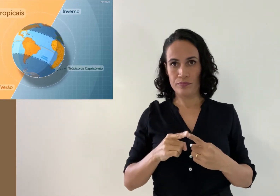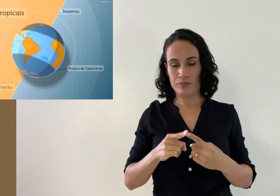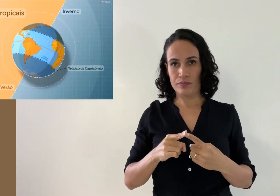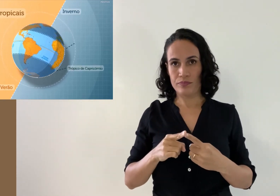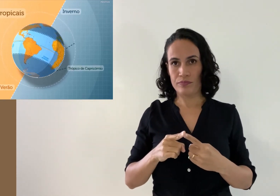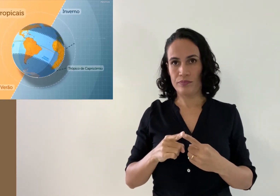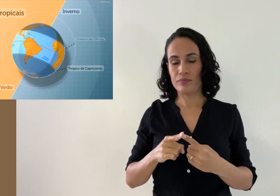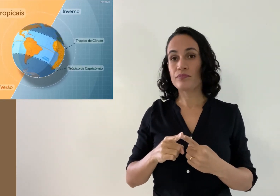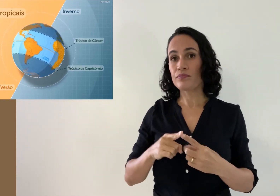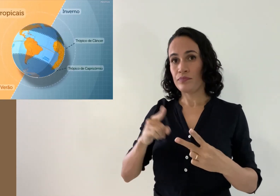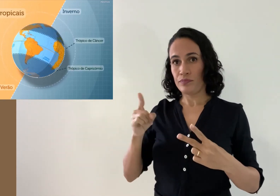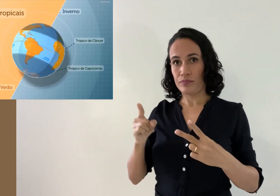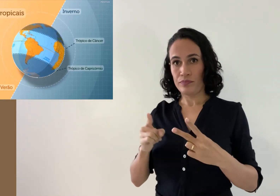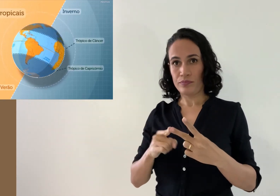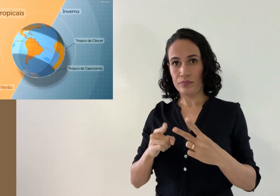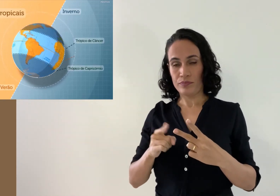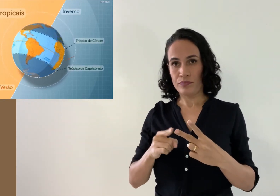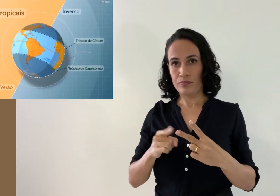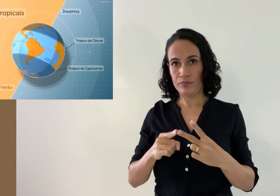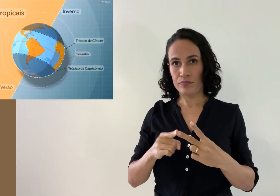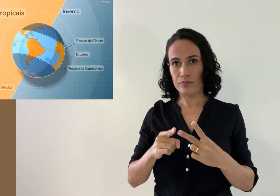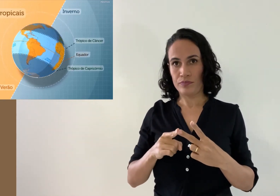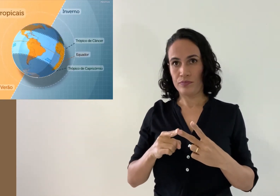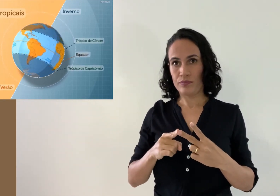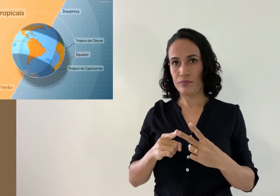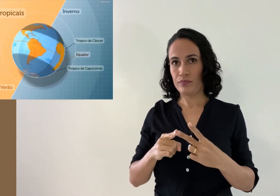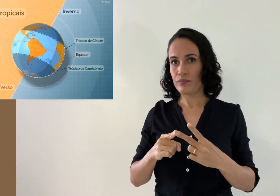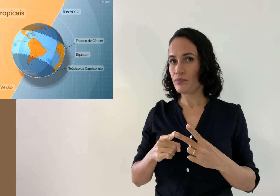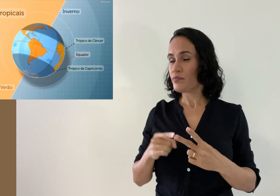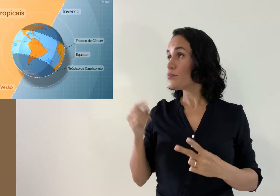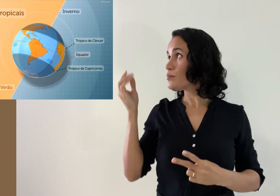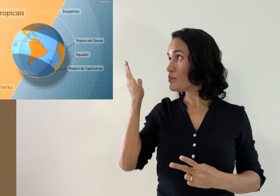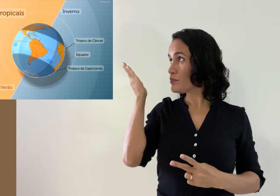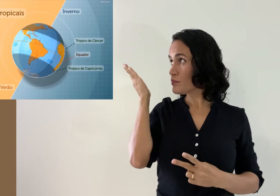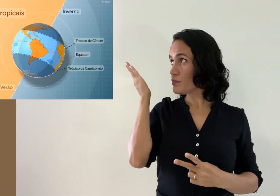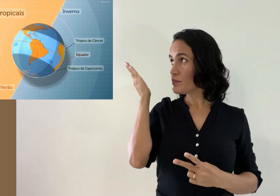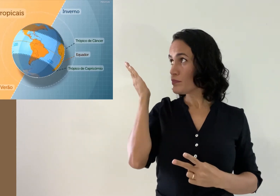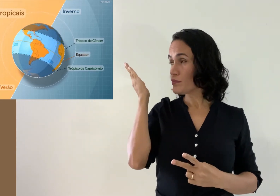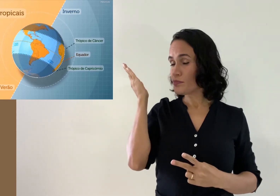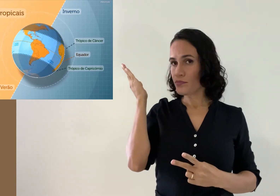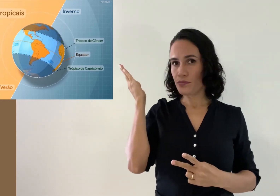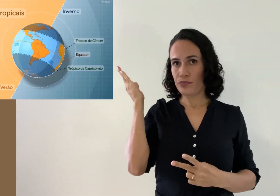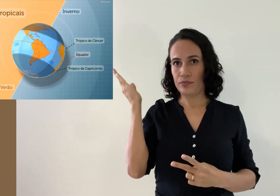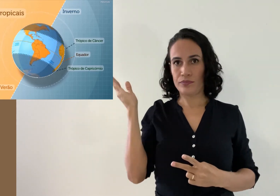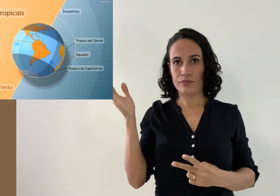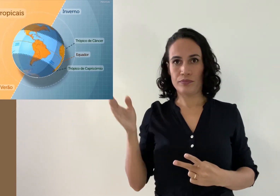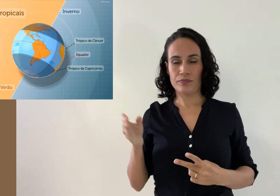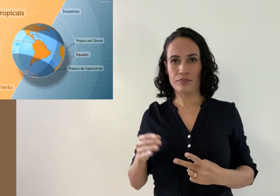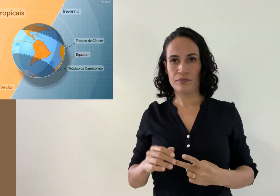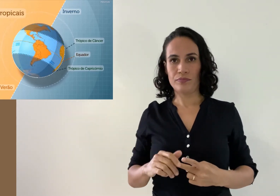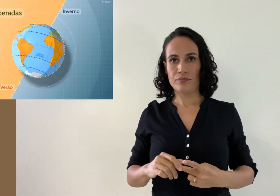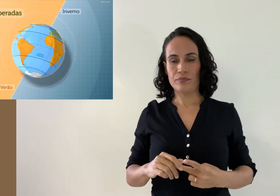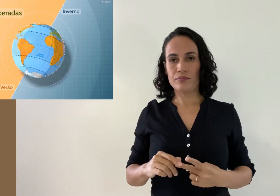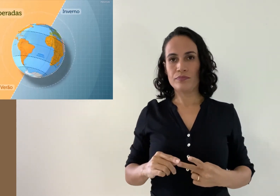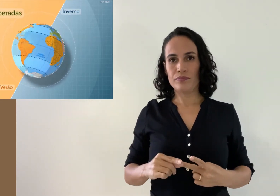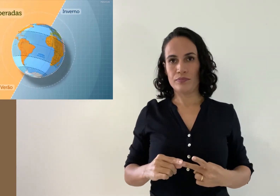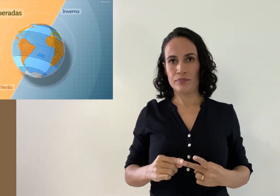os trópicos e os círculos polares eu tenho as zonas subtropicais. Entre o trópico, por exemplo, de Capricórnio e o